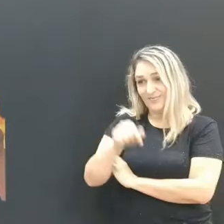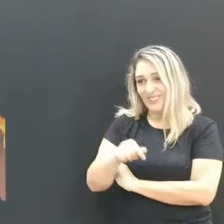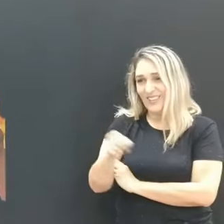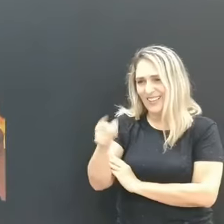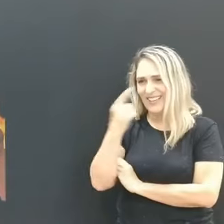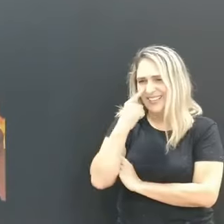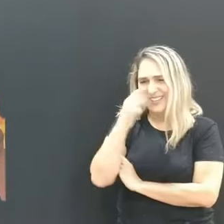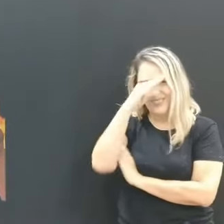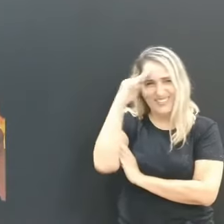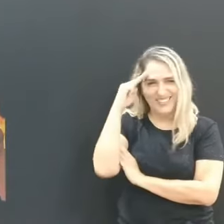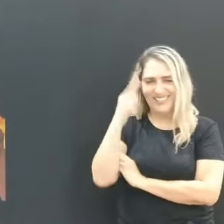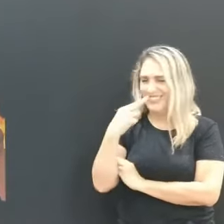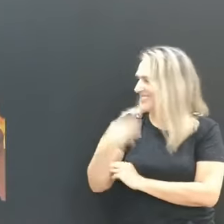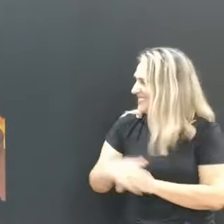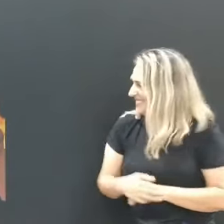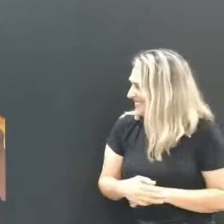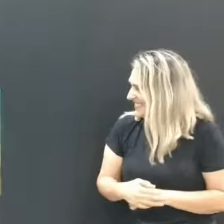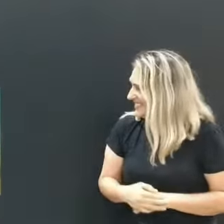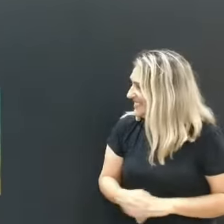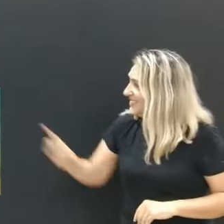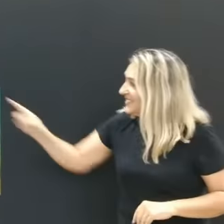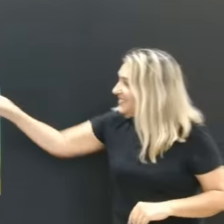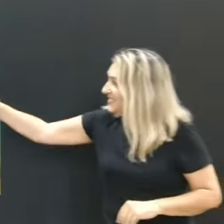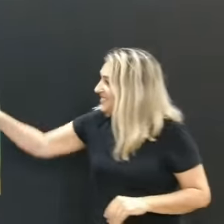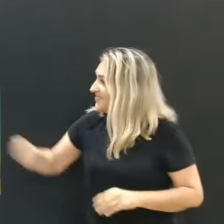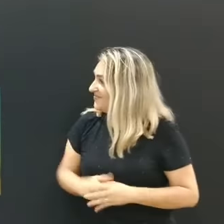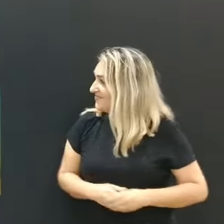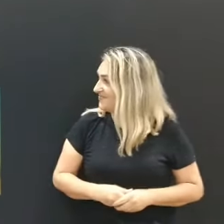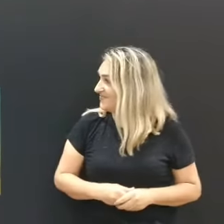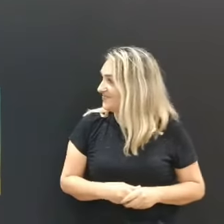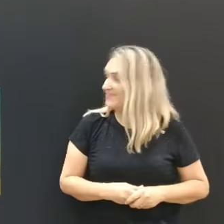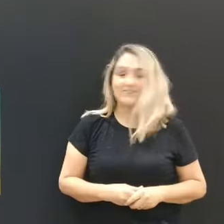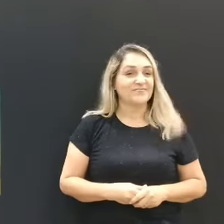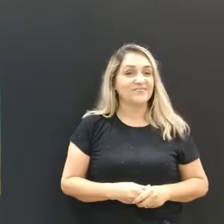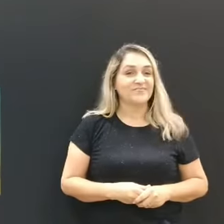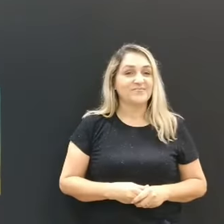uma solução e tenho uma vida transformada. Mas não é assim, é diferente.